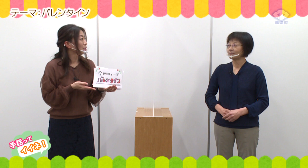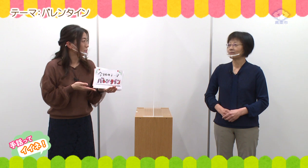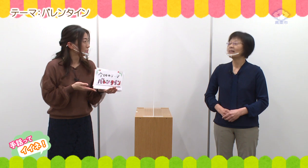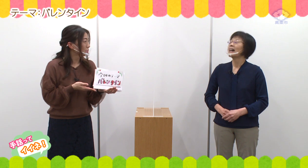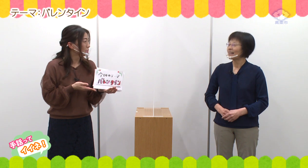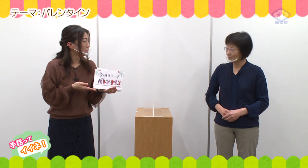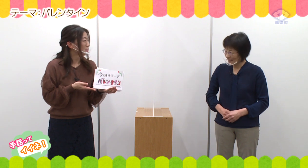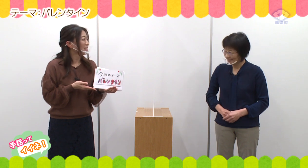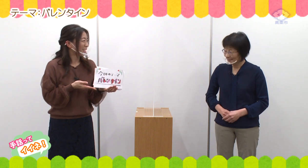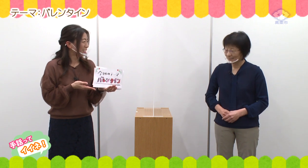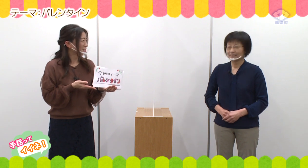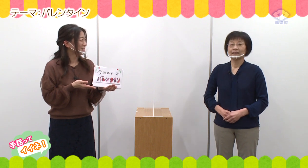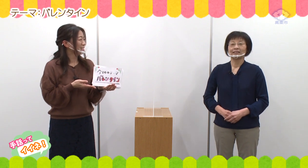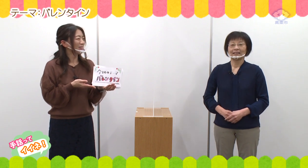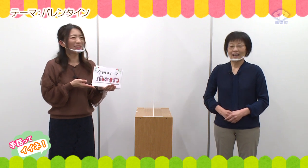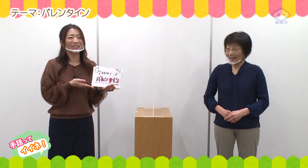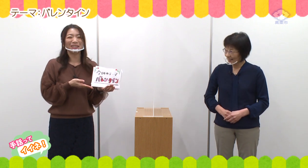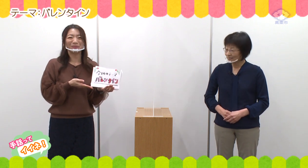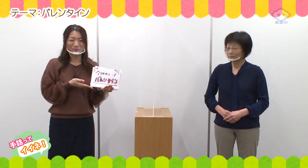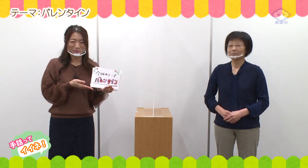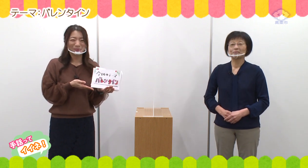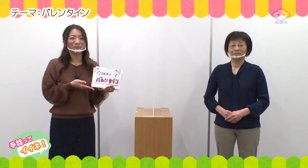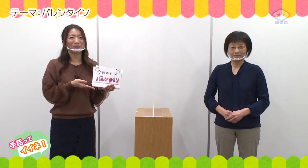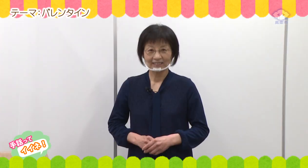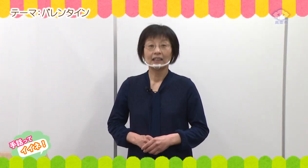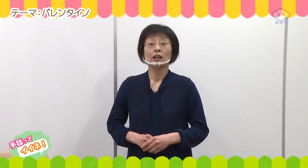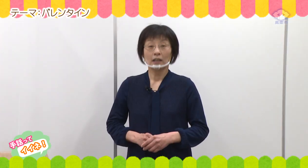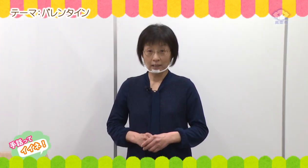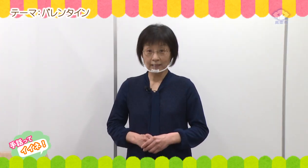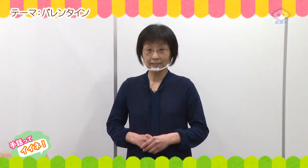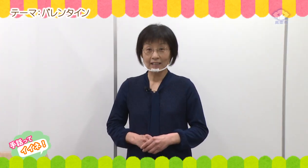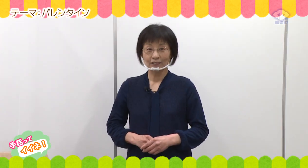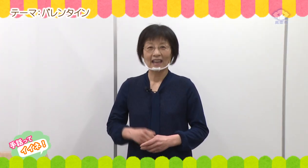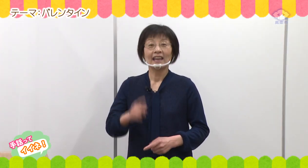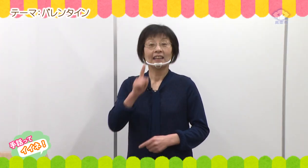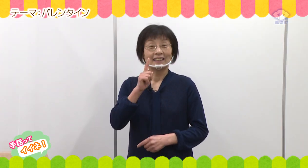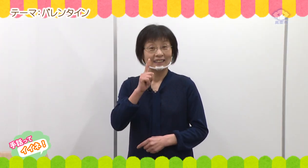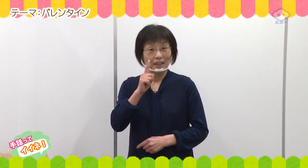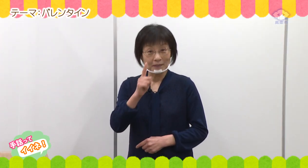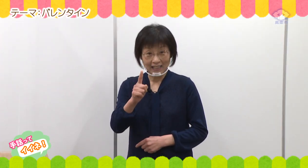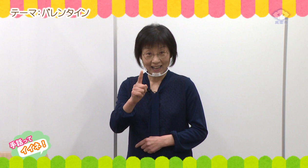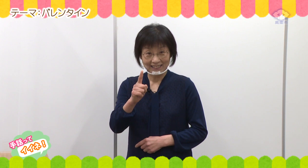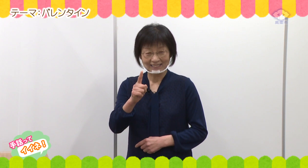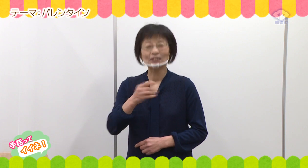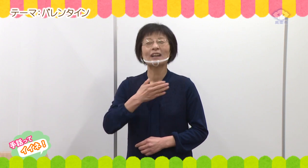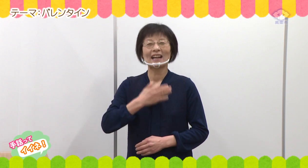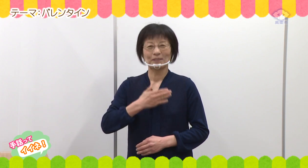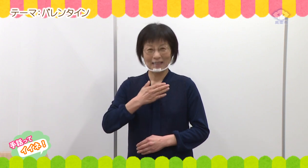？ あります。 はい、教えてください。 はい、簡単なので一回見たらすぐわかります